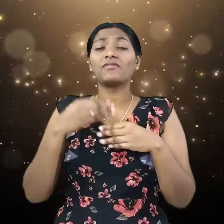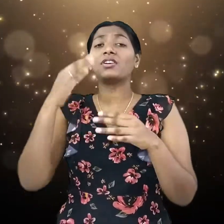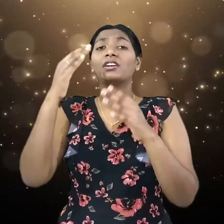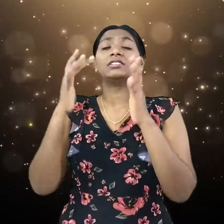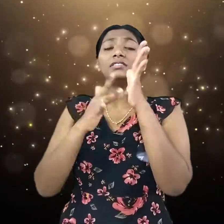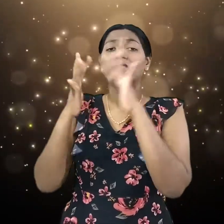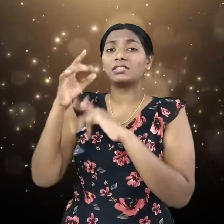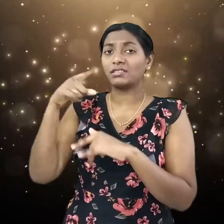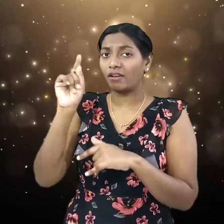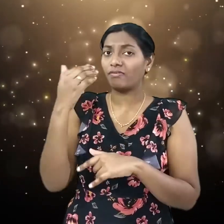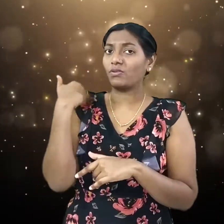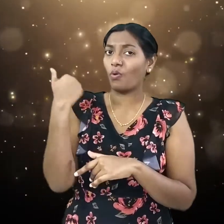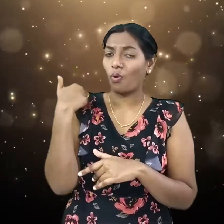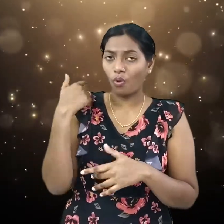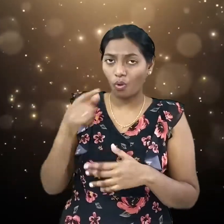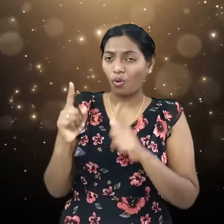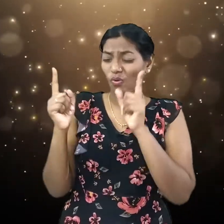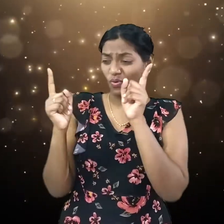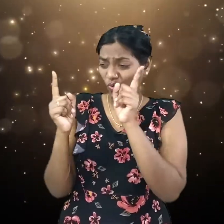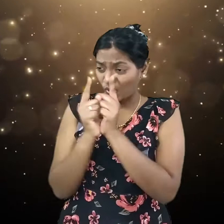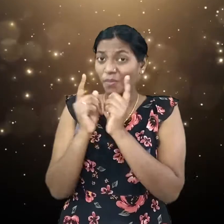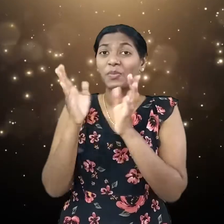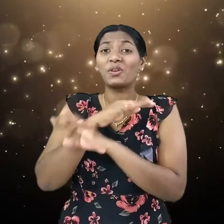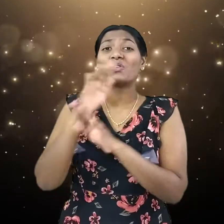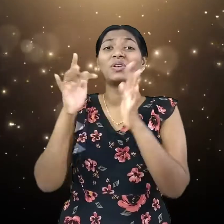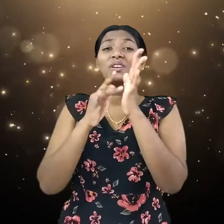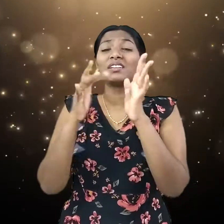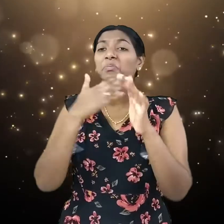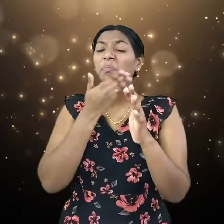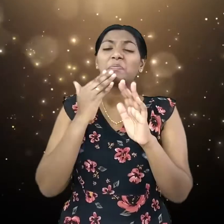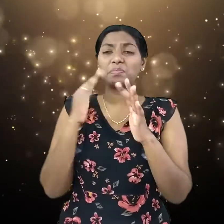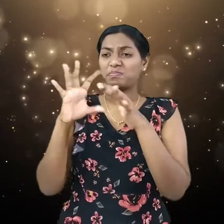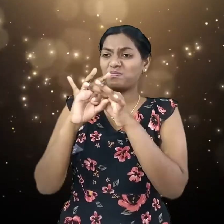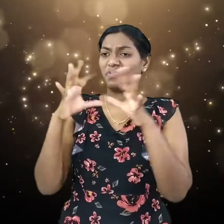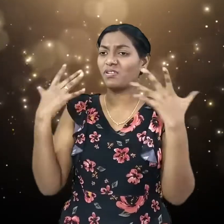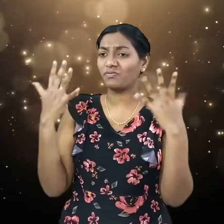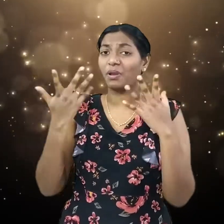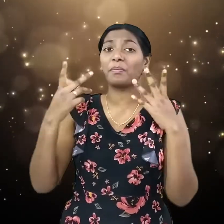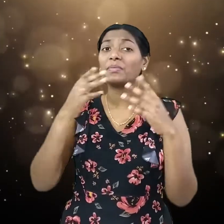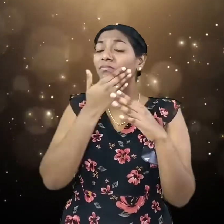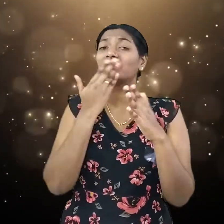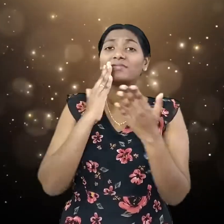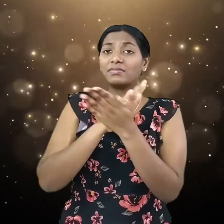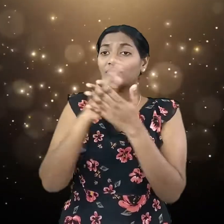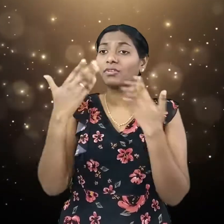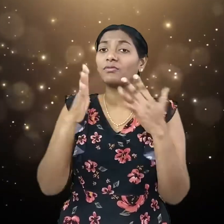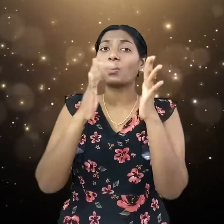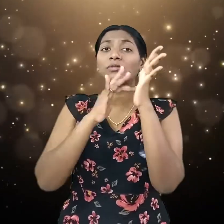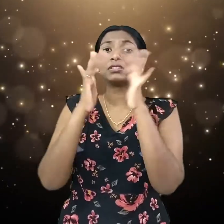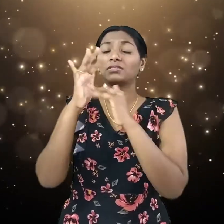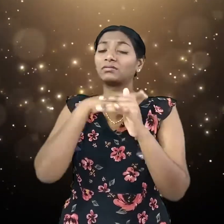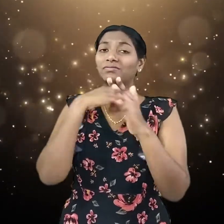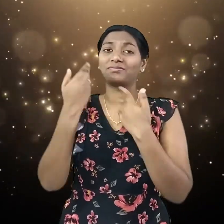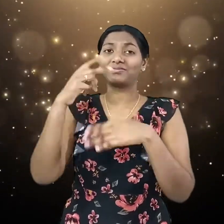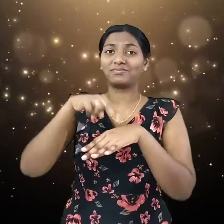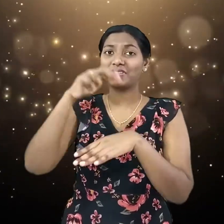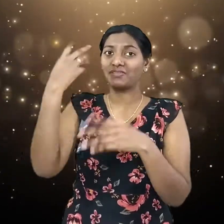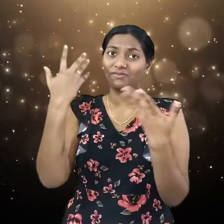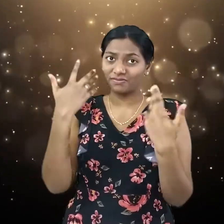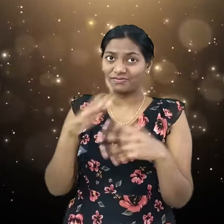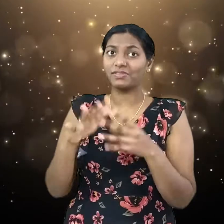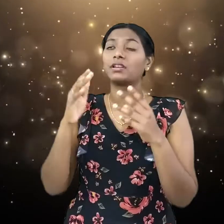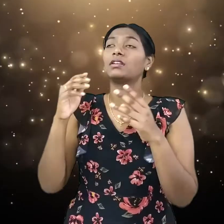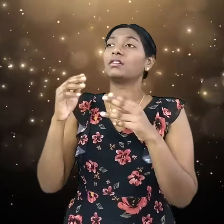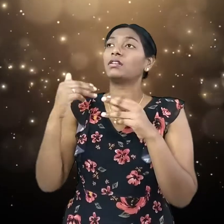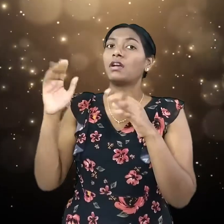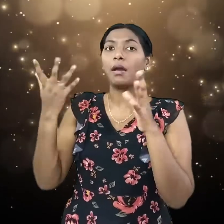उसके पास बुला लिया। हालेलुया। उसने हमारा उसके बीच का जो संबंध टूट गया था उसको क्या कर दिया? जोड़ दिया। गो अवे। किसकी वजह से?